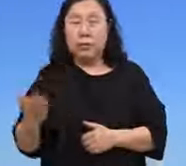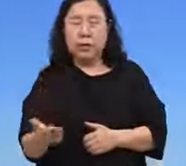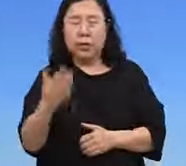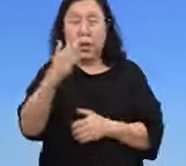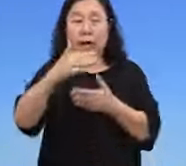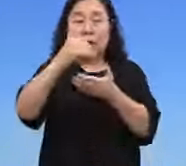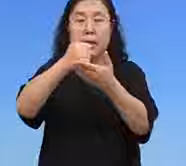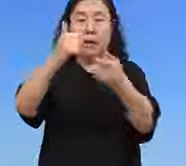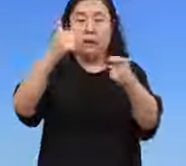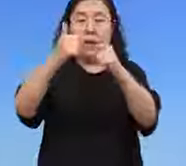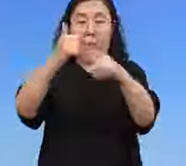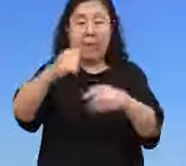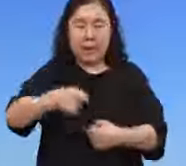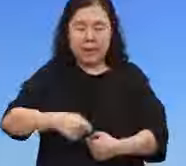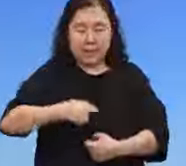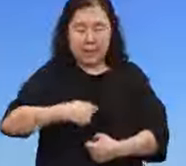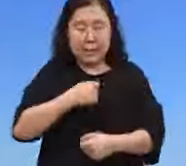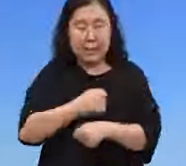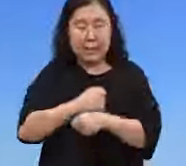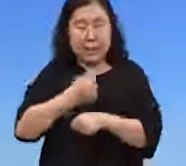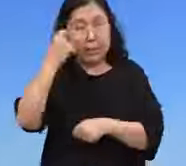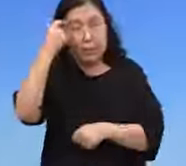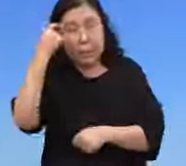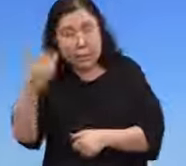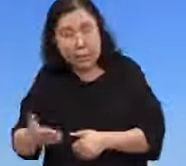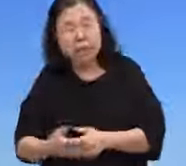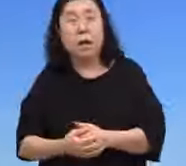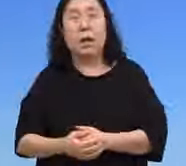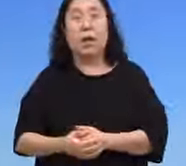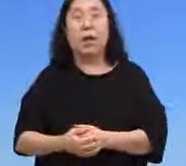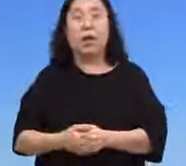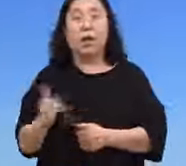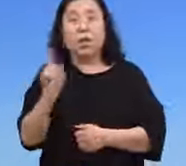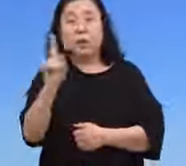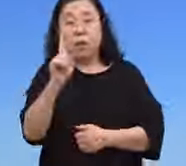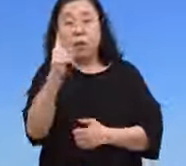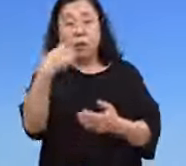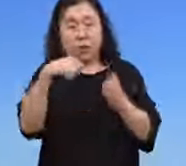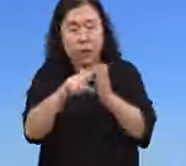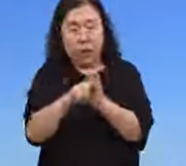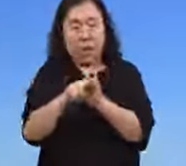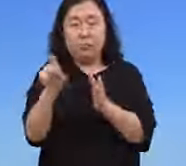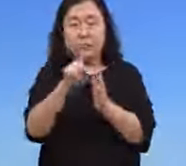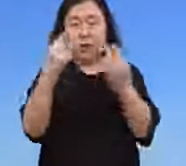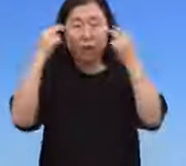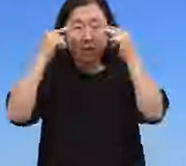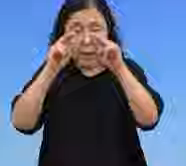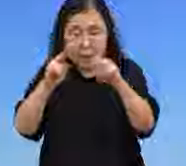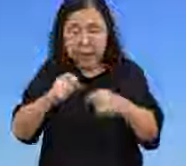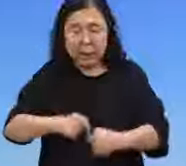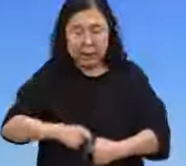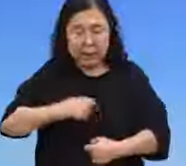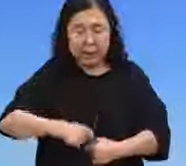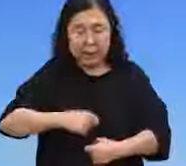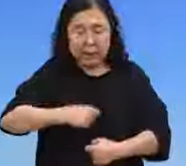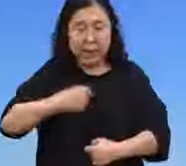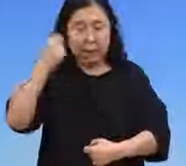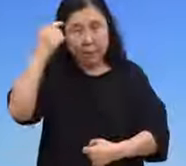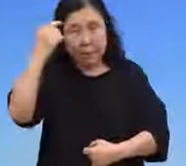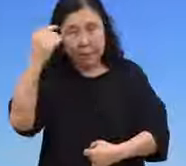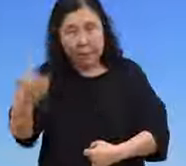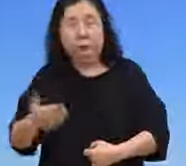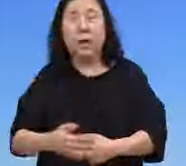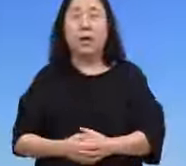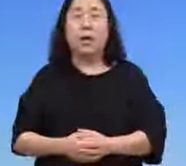신실하십니까? 그렇다면 무엇을 향한 신실함입니까? 무엇을 위한 신실함입니까? 이